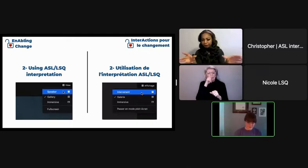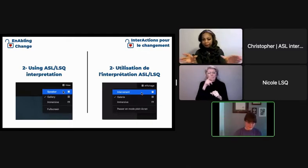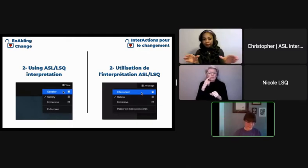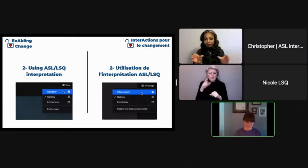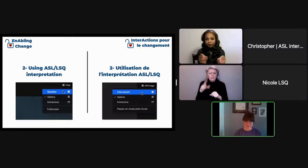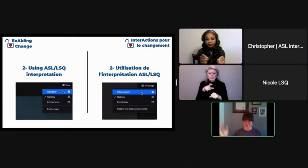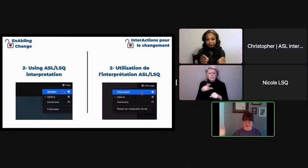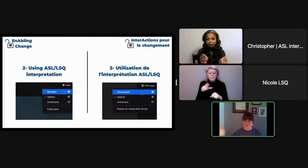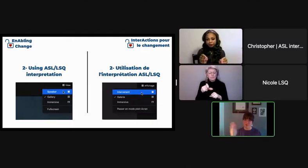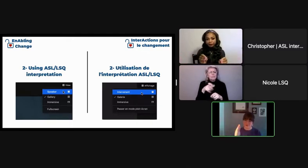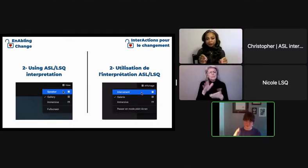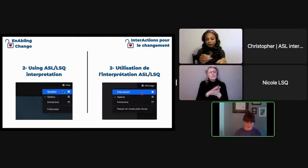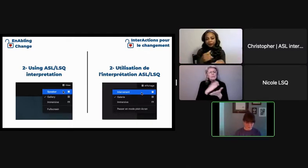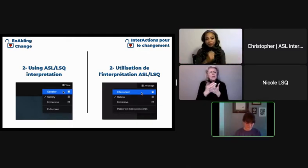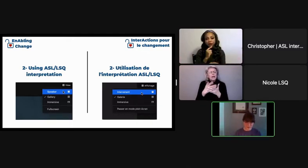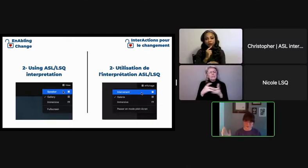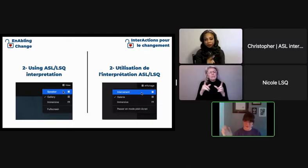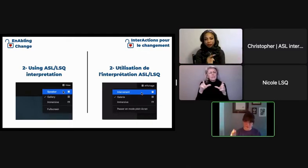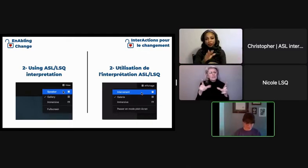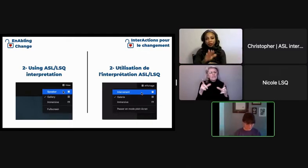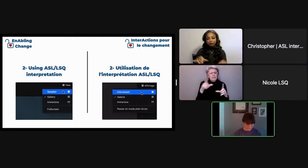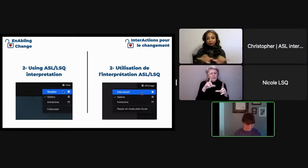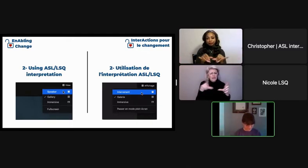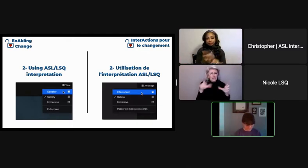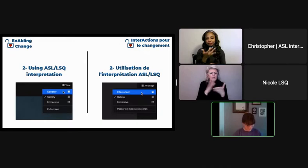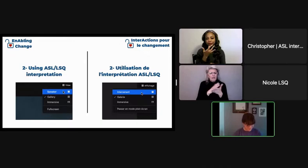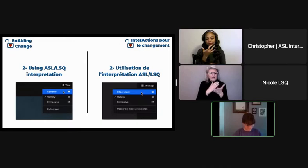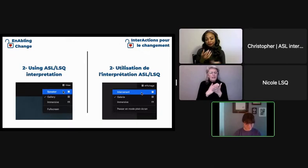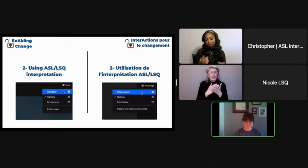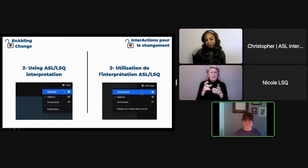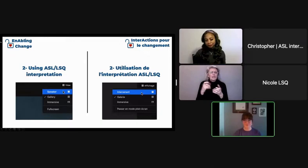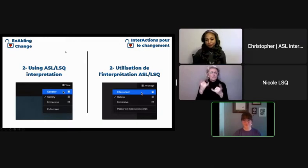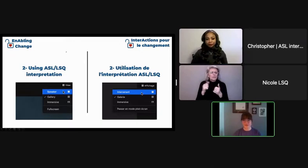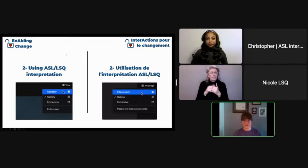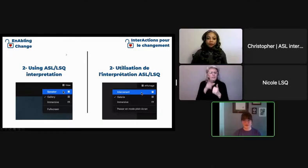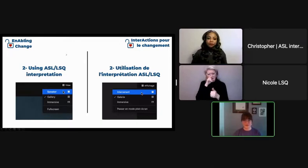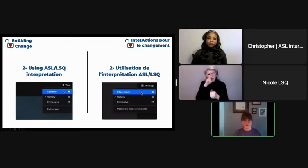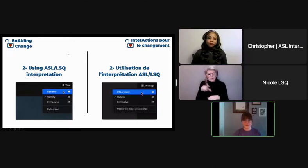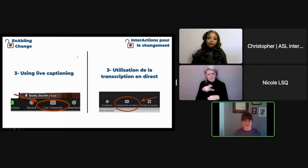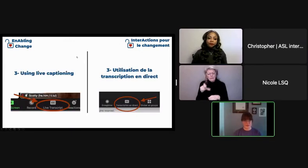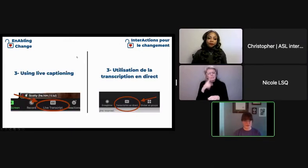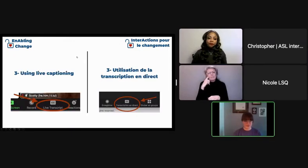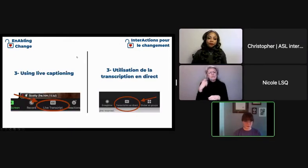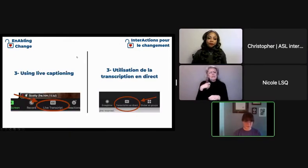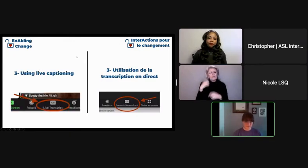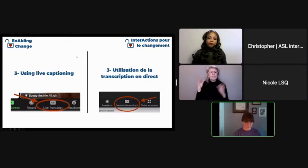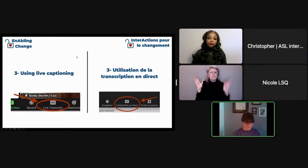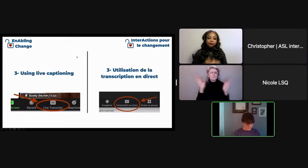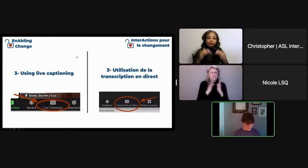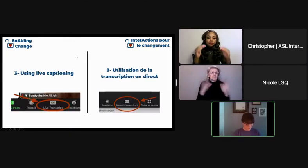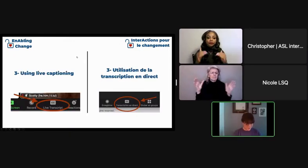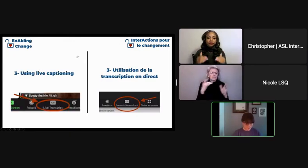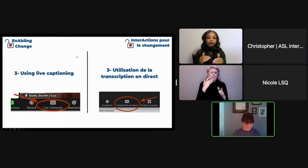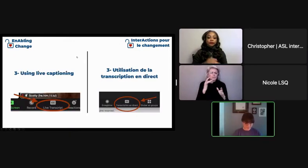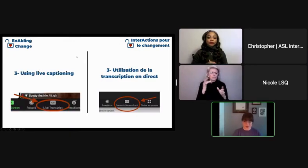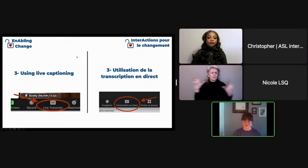le partage d'écran et faire jouer la souris pour essayer de diminuer la taille de l'écran.